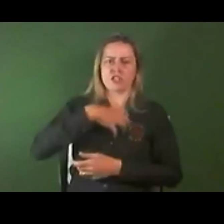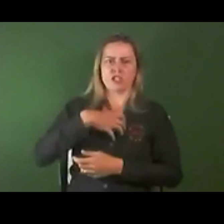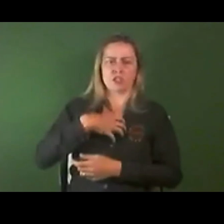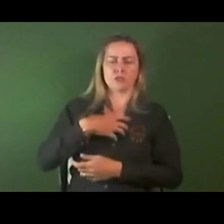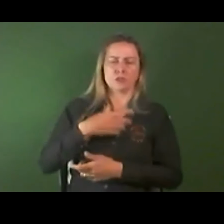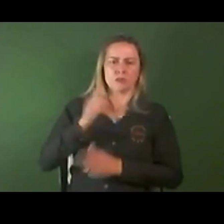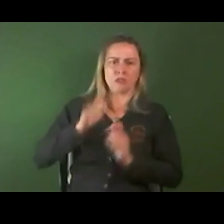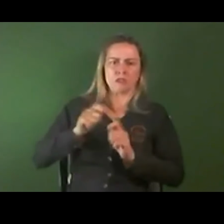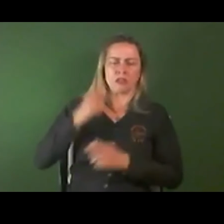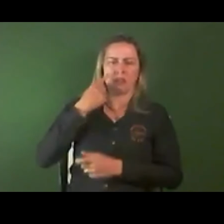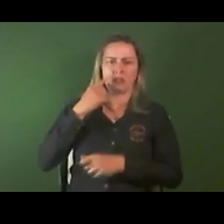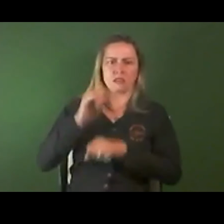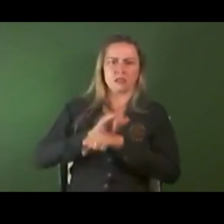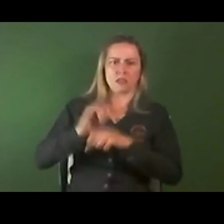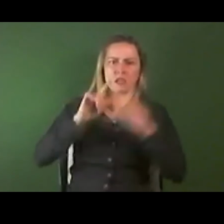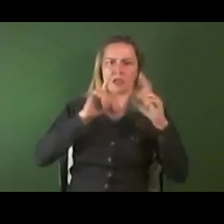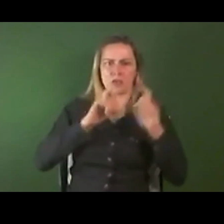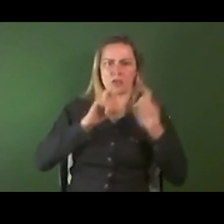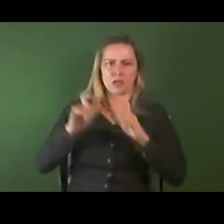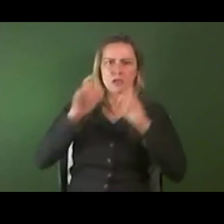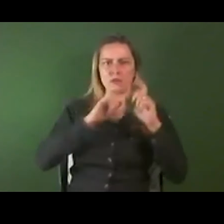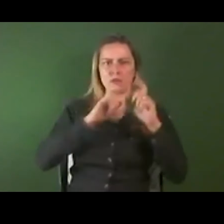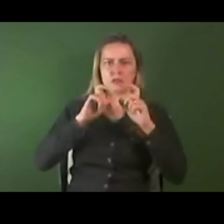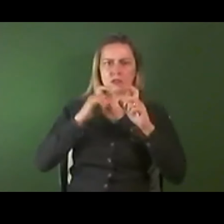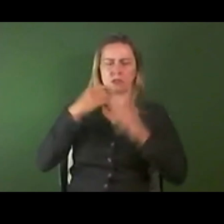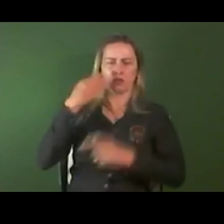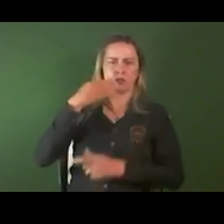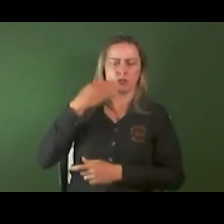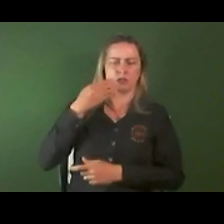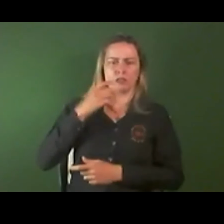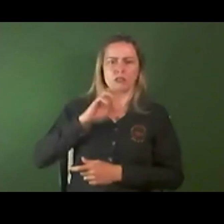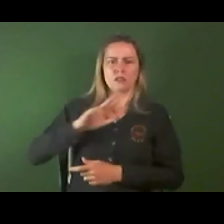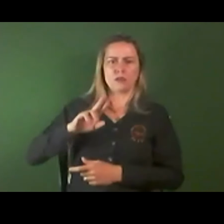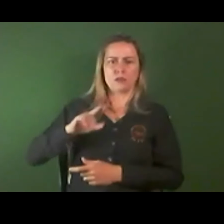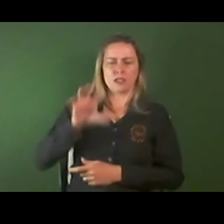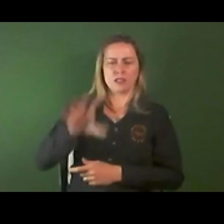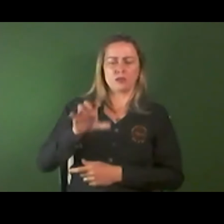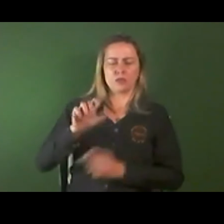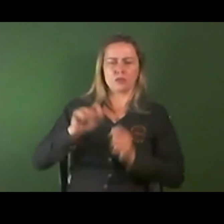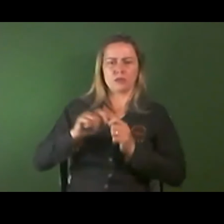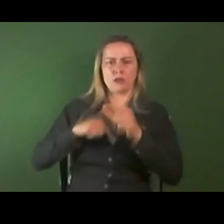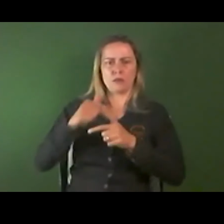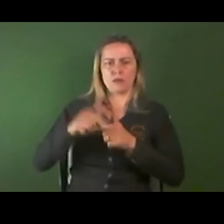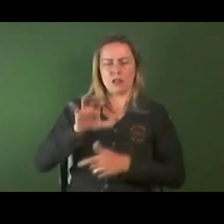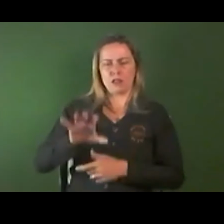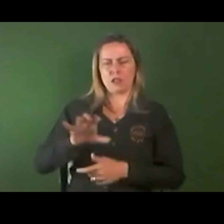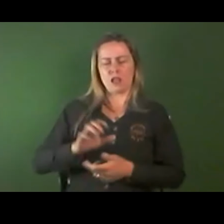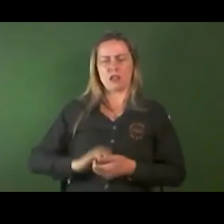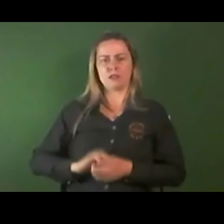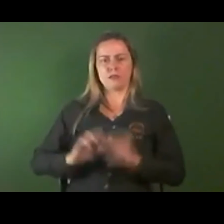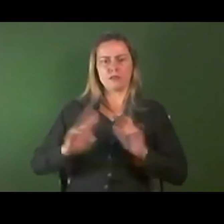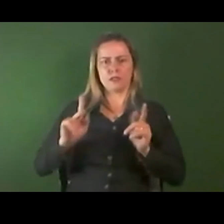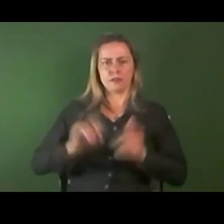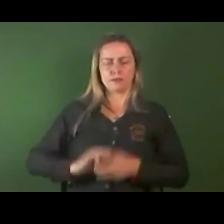câmeras compactas, mas esses tipos de discursos não são as coisas relevantes do trabalho para mim.